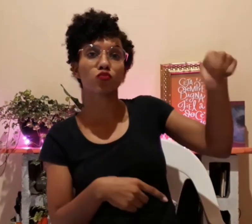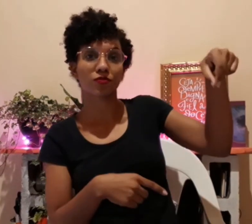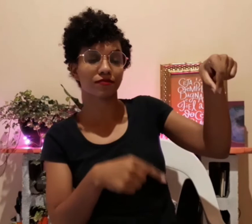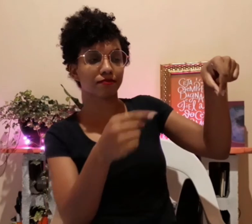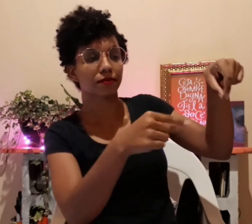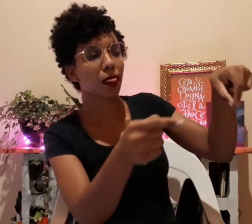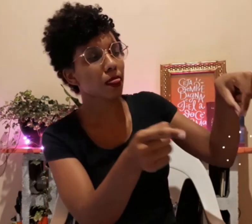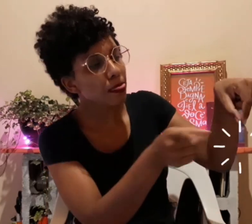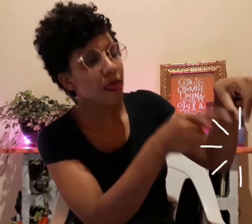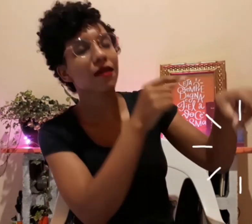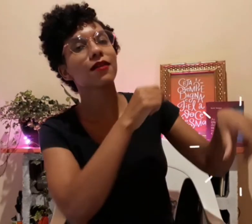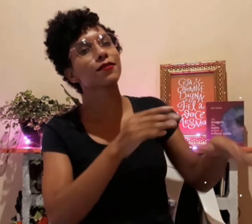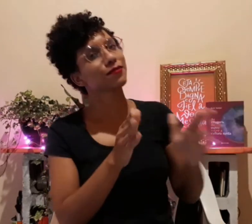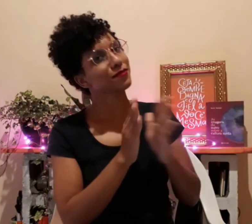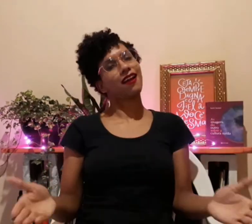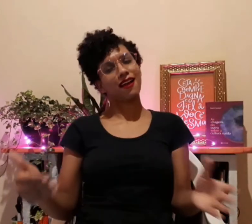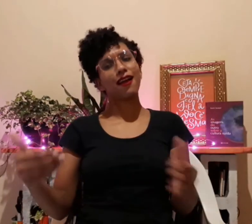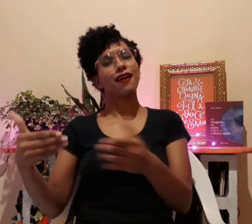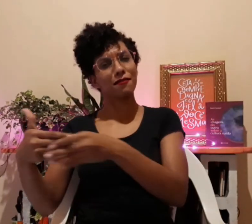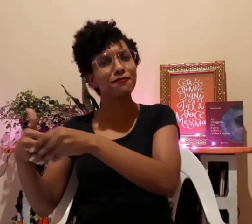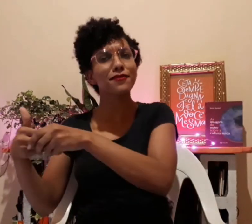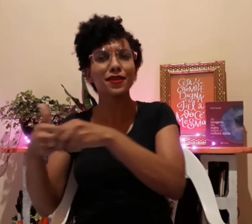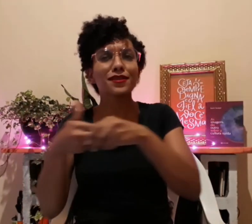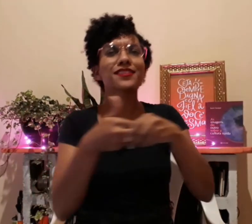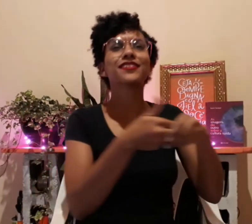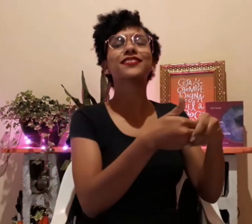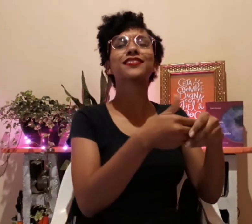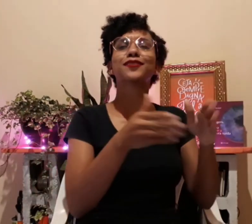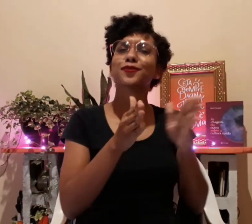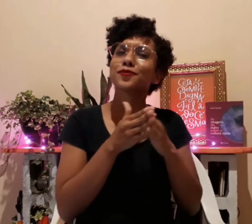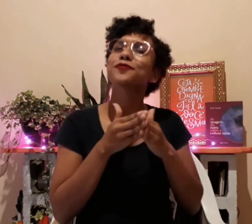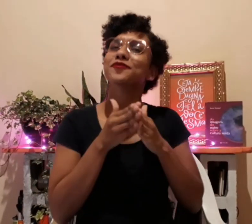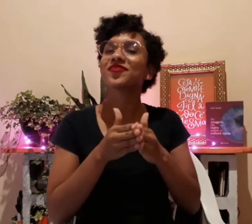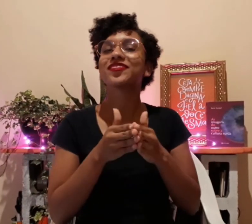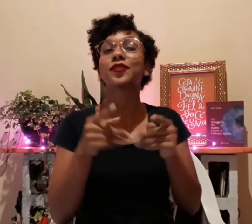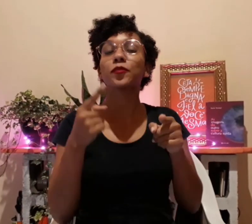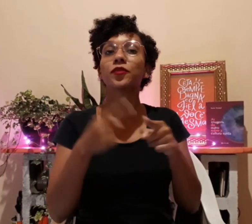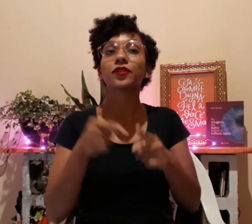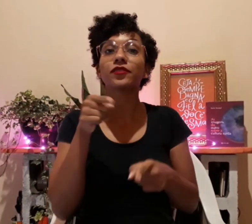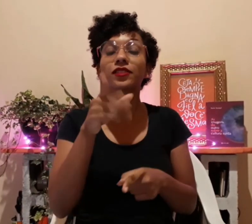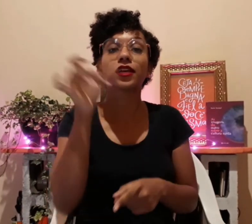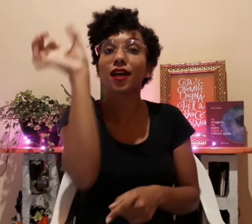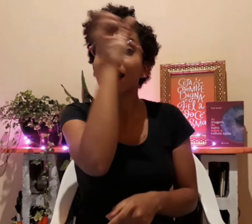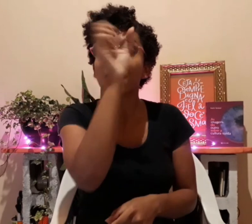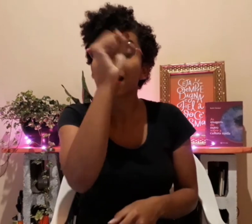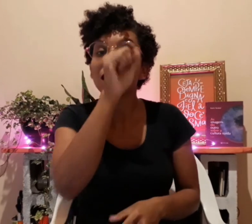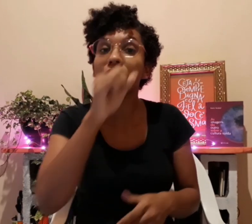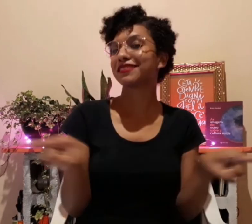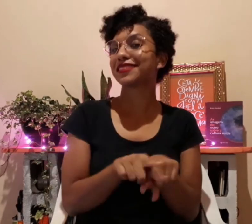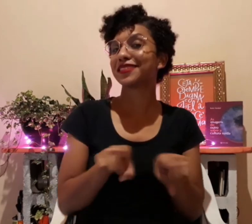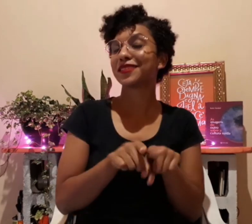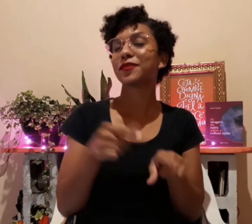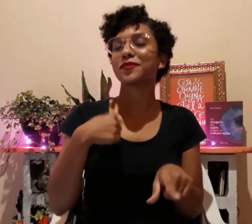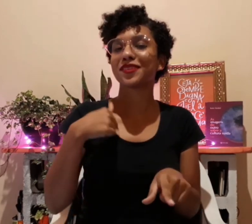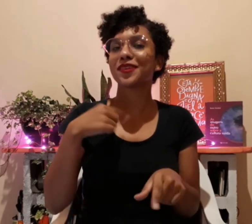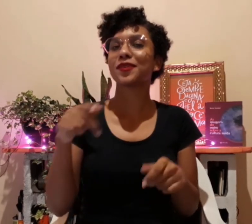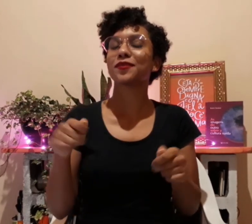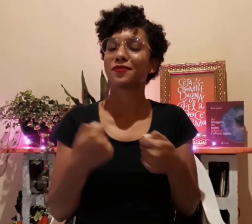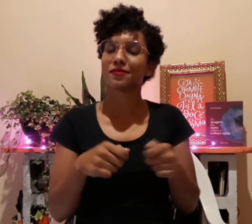Ativa o sininho, por favor, porque aí você consegue me acompanhar. E aí você aprende mais e mais. E eu também vou